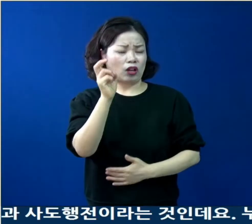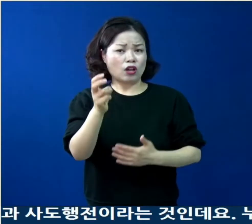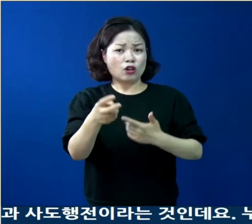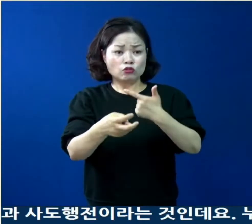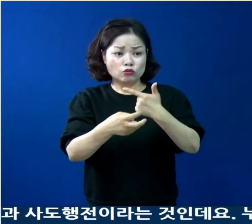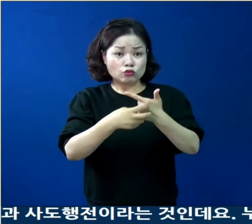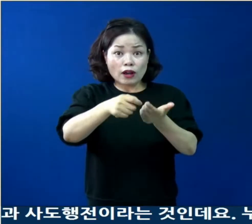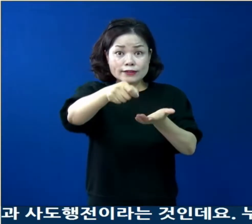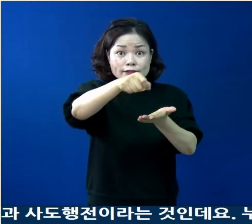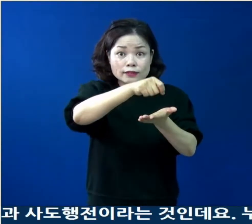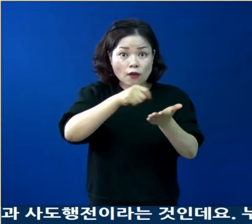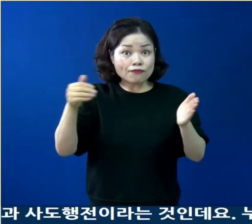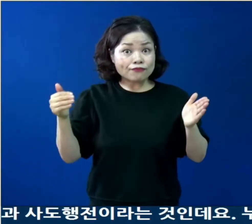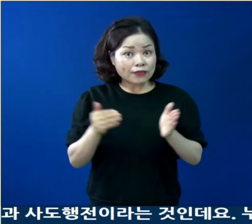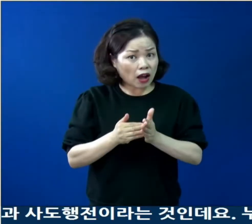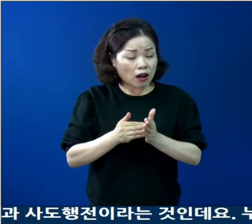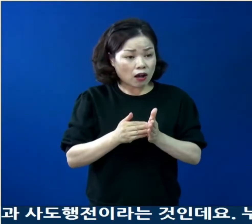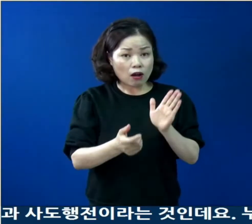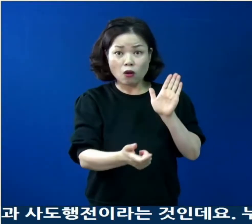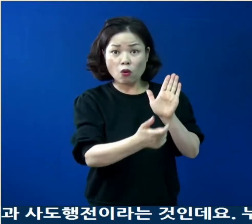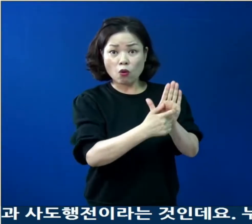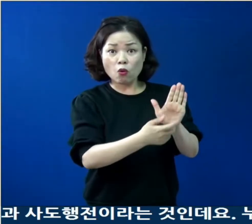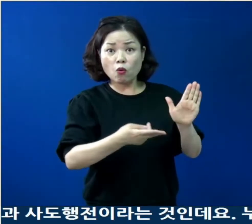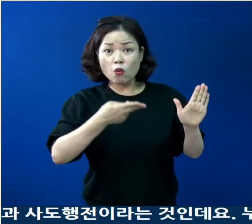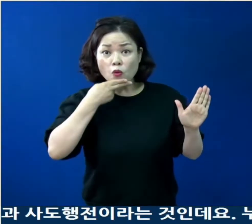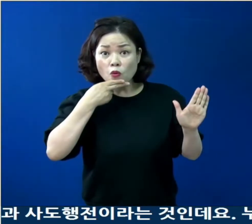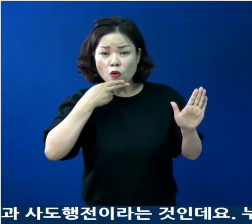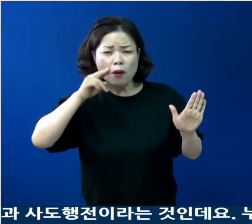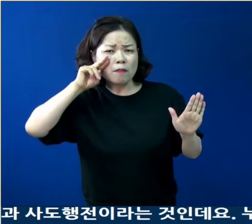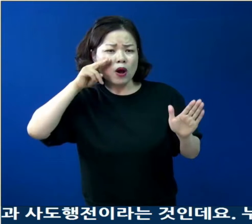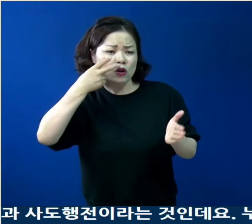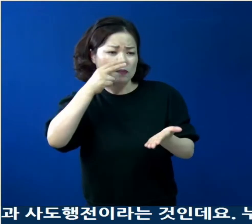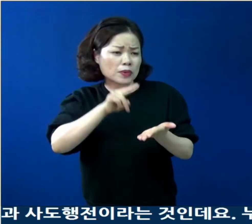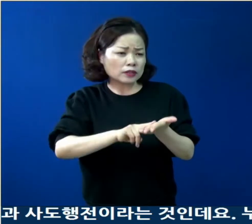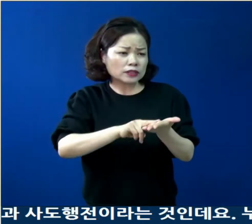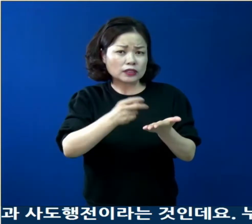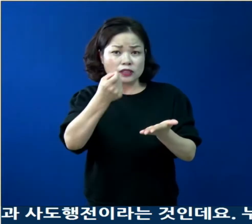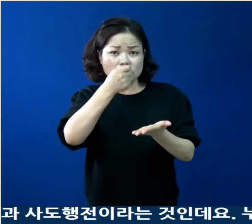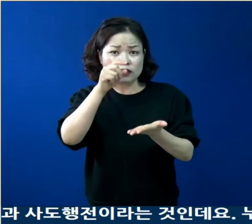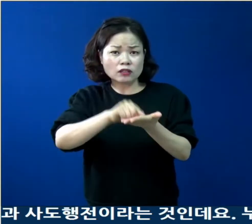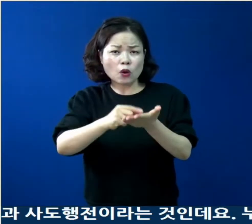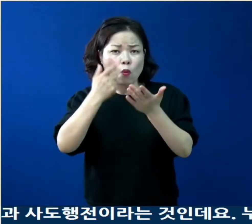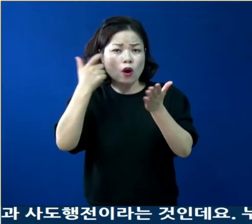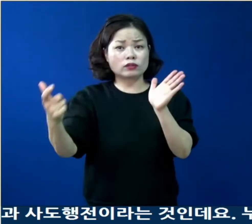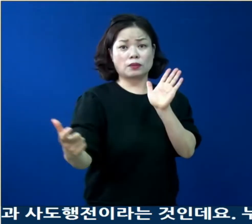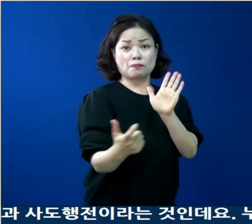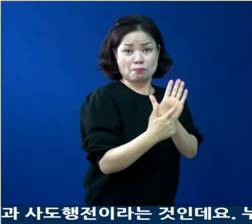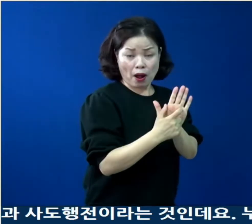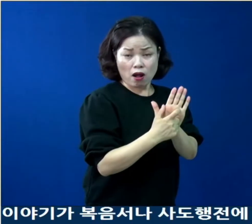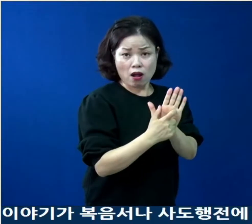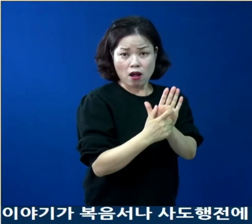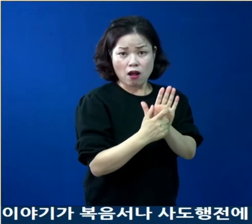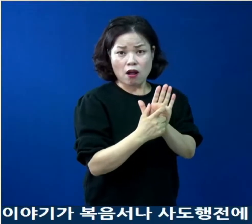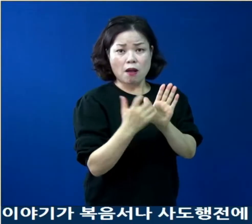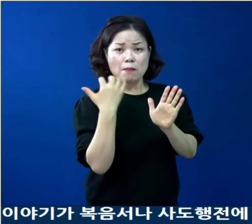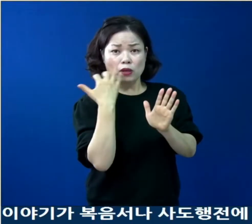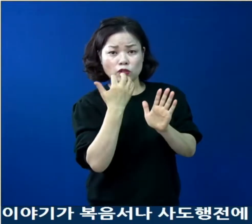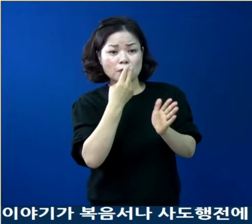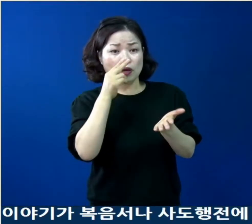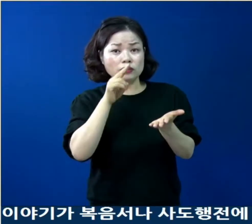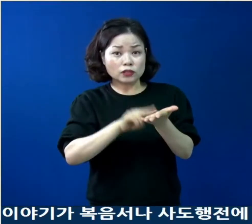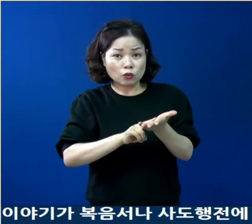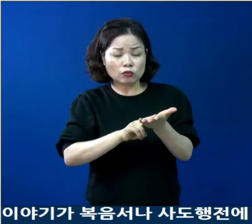누가가 썼다라는 말은 안 나옵니다. 바울의 편지에 보면 바울이 썼다라는 말이 딱 명시되어 있거든요. 베드로 편지도